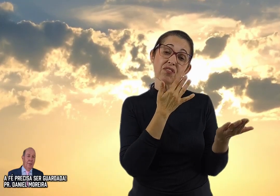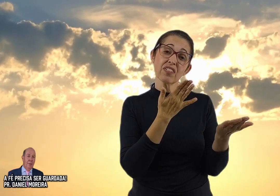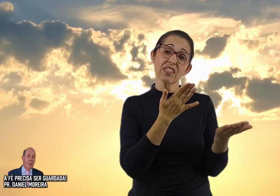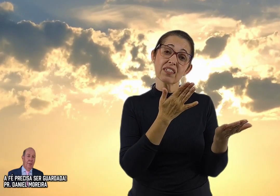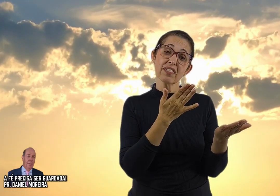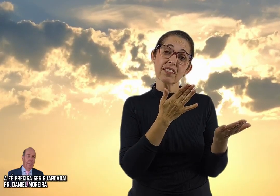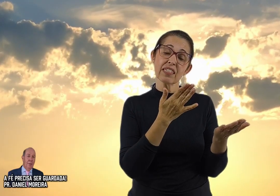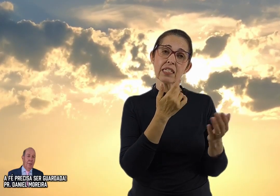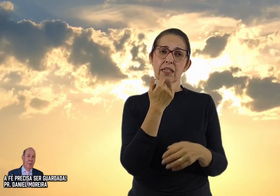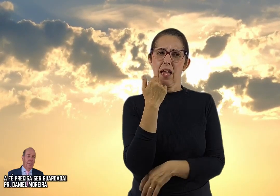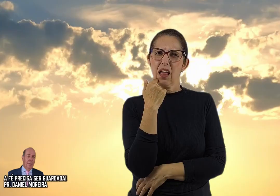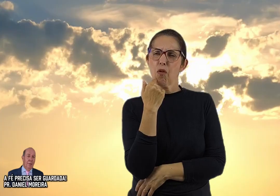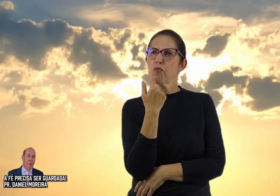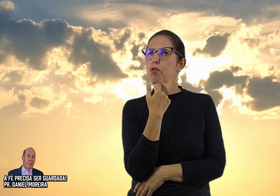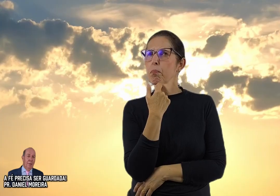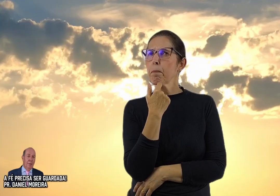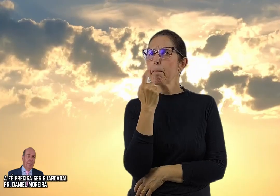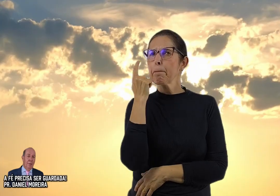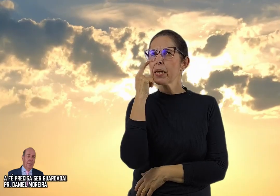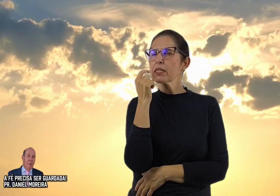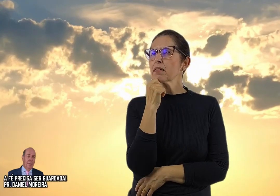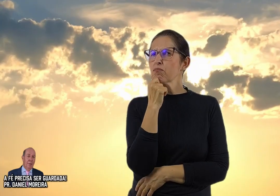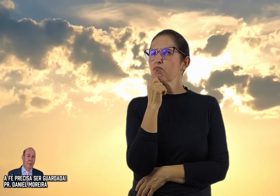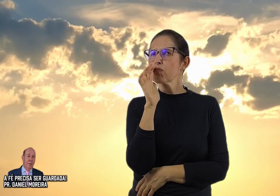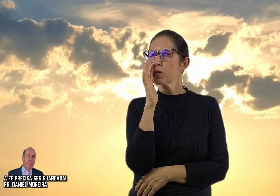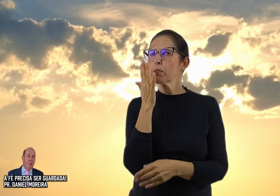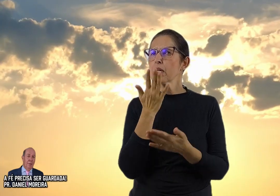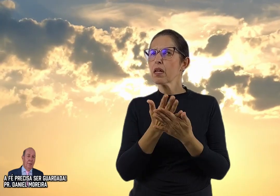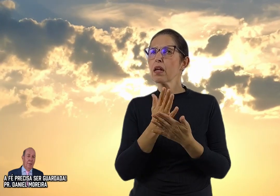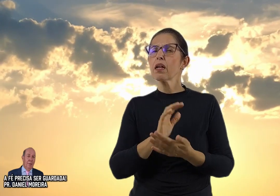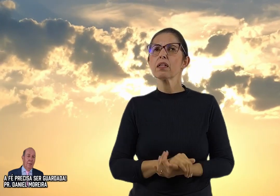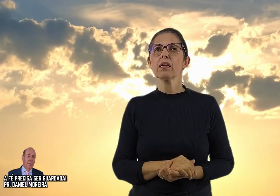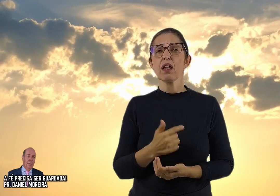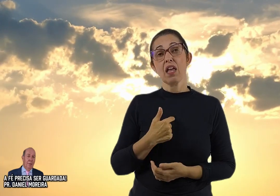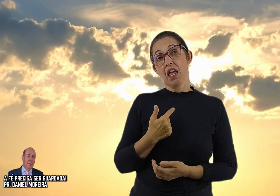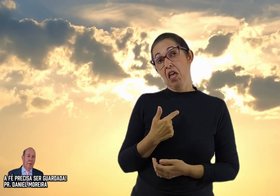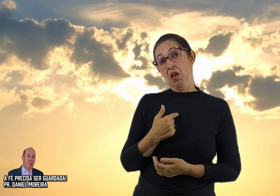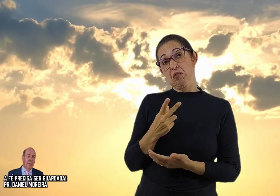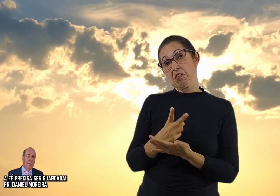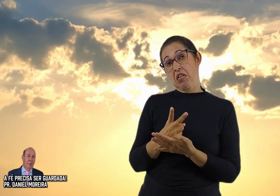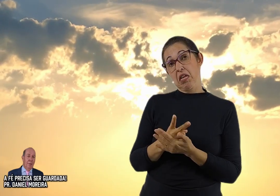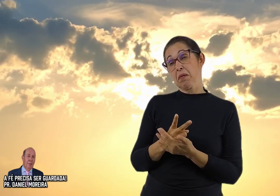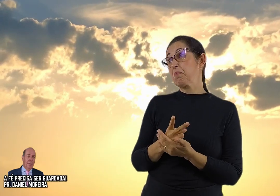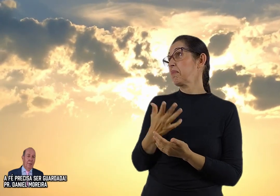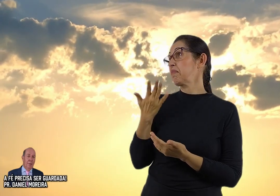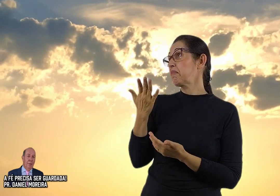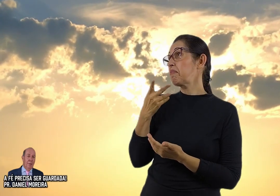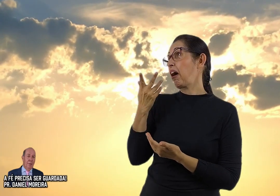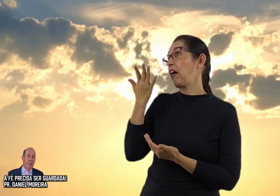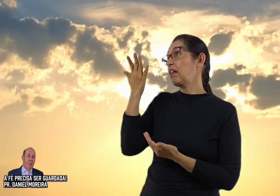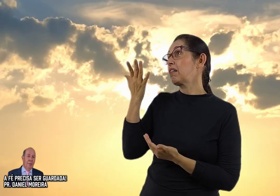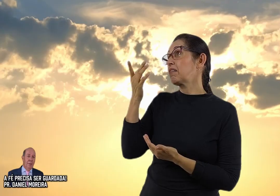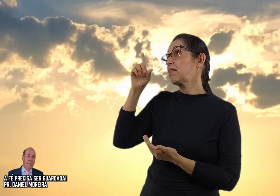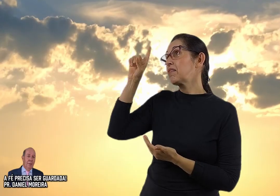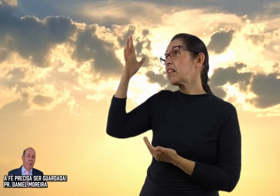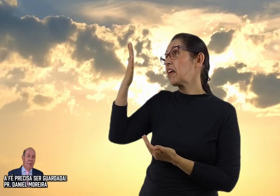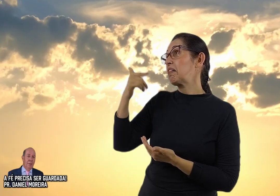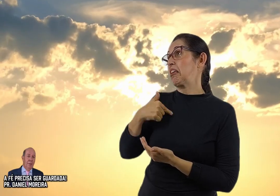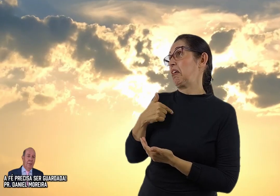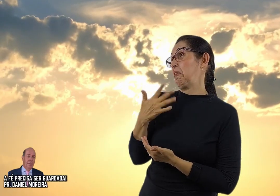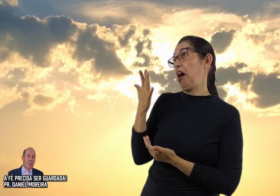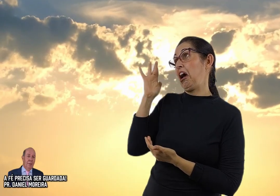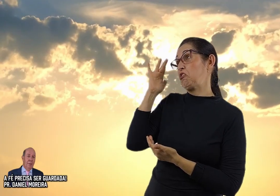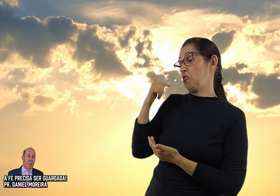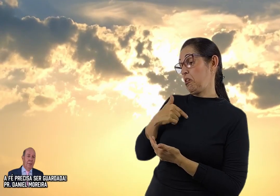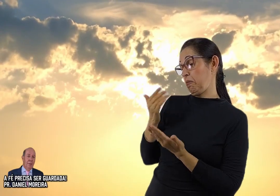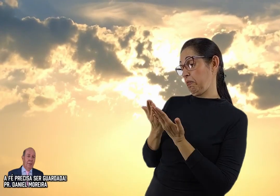Fica assim admirado, querido, sabe? Eu sempre costumo dizer, você não tem vergonha disso não. Acho que eu sou um crente meio bobo. Não sei se porque eu sou da